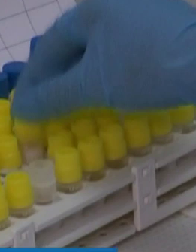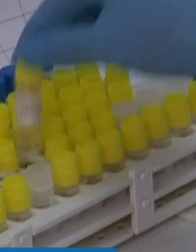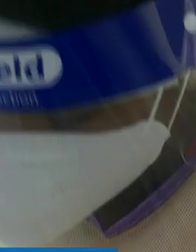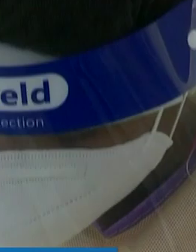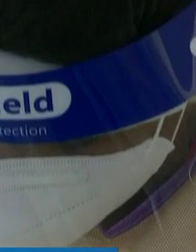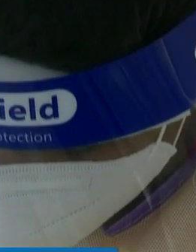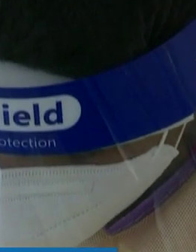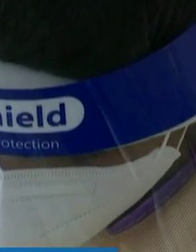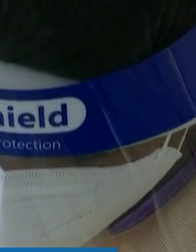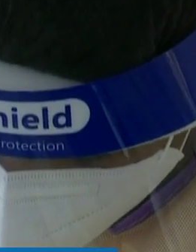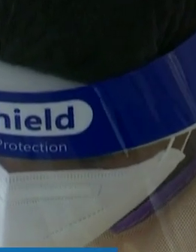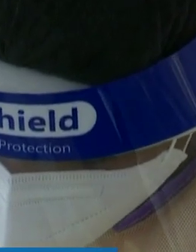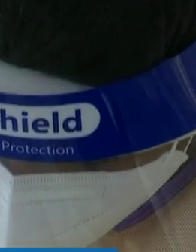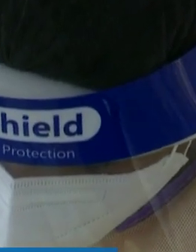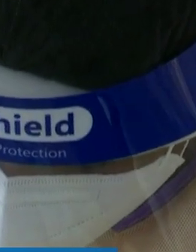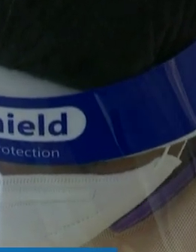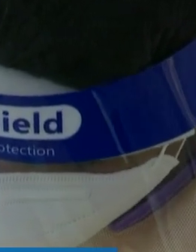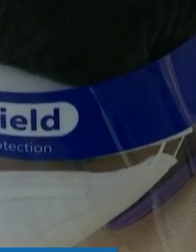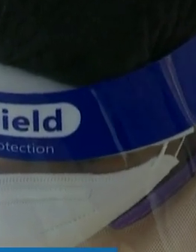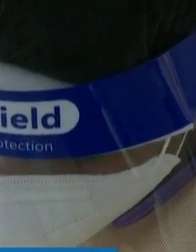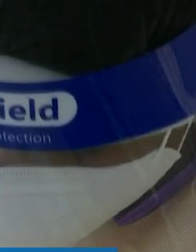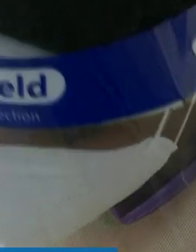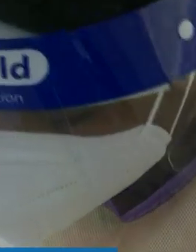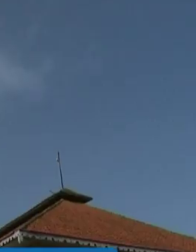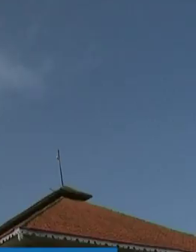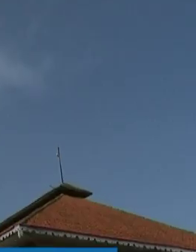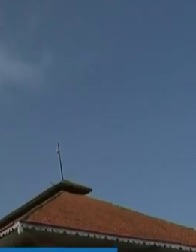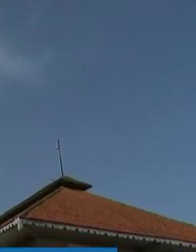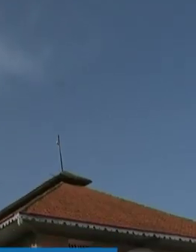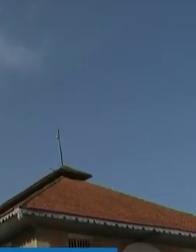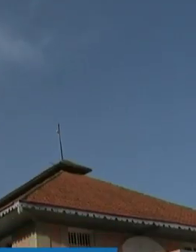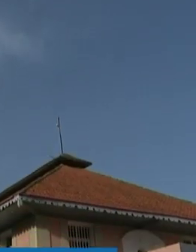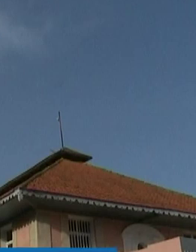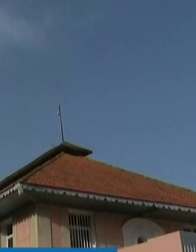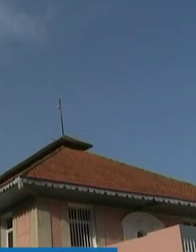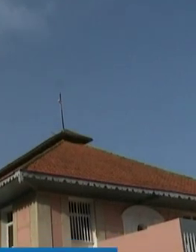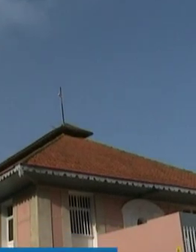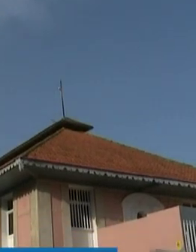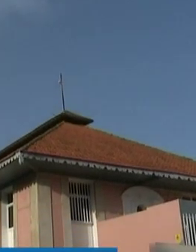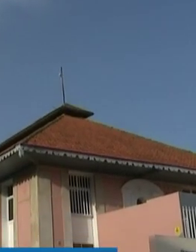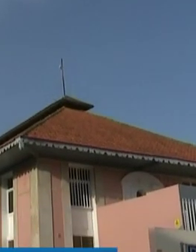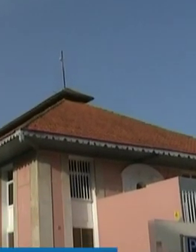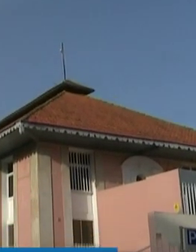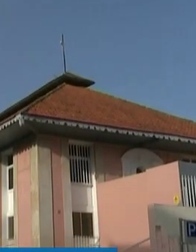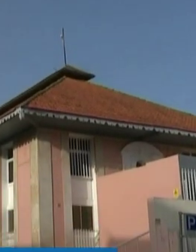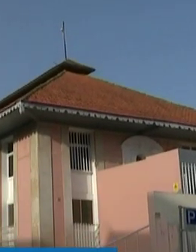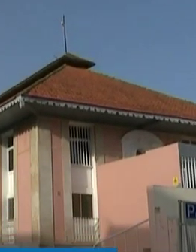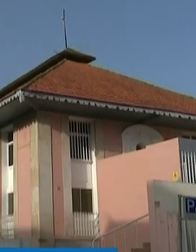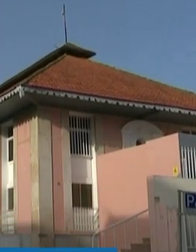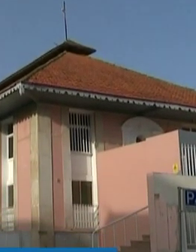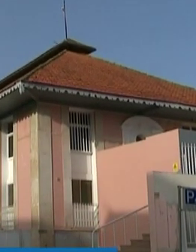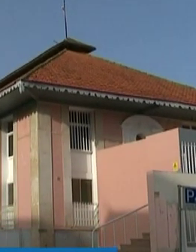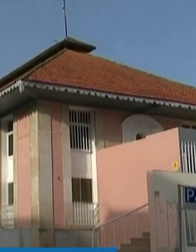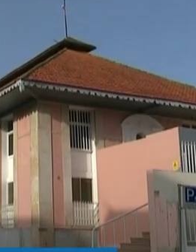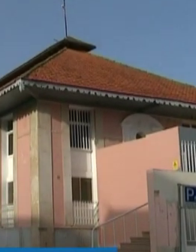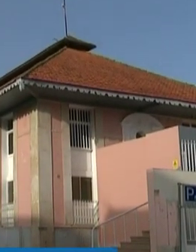morreu mais um indivíduo e foram identificados 18 casos de infecção. O Diretor Nacional de Saúde, Jorge Noel Barreto, diz